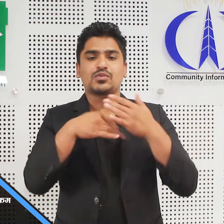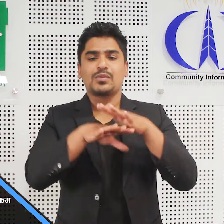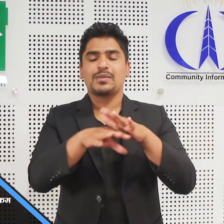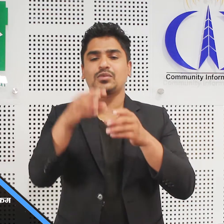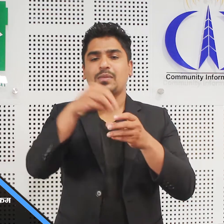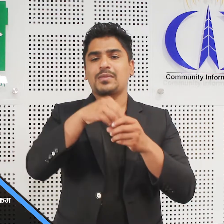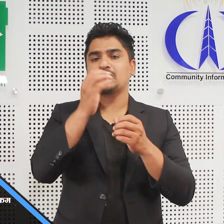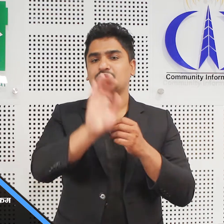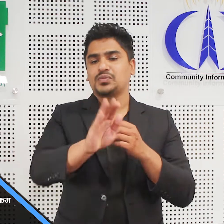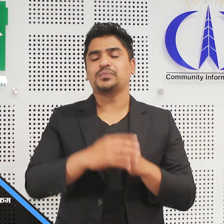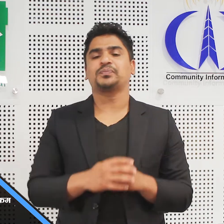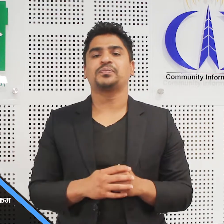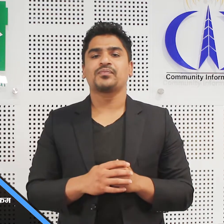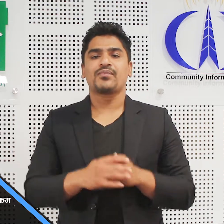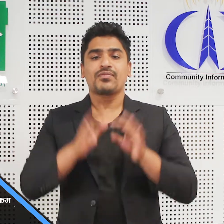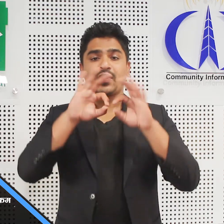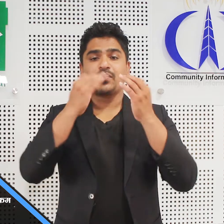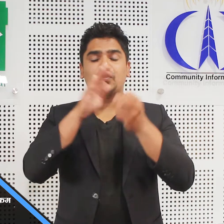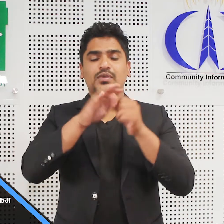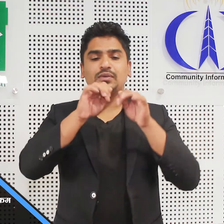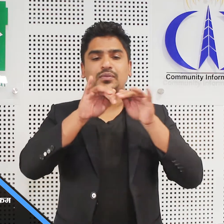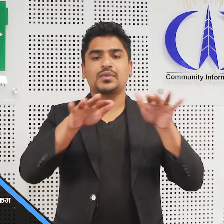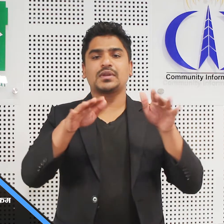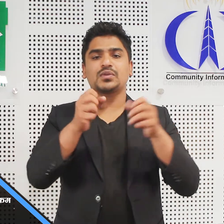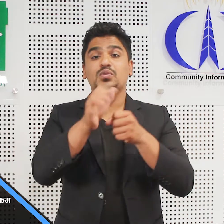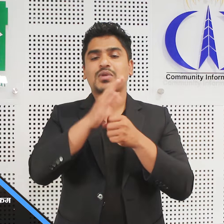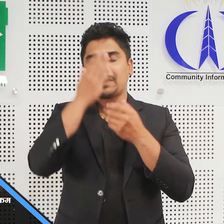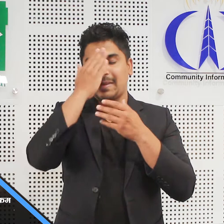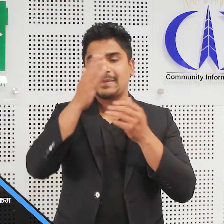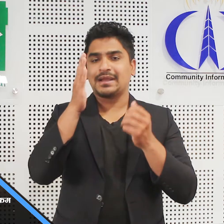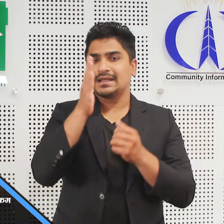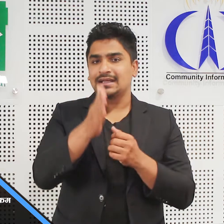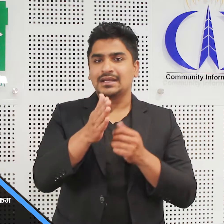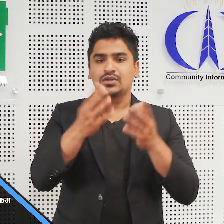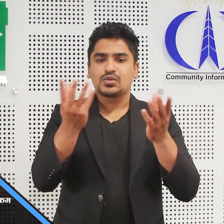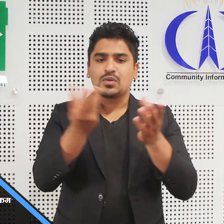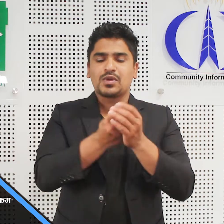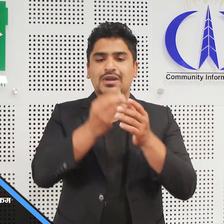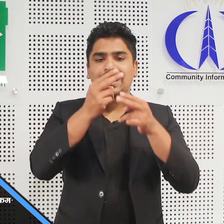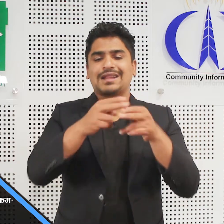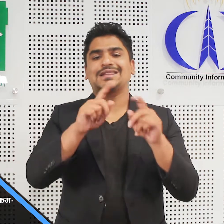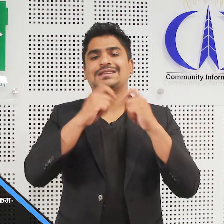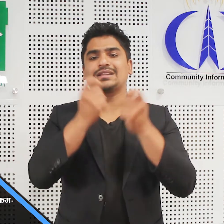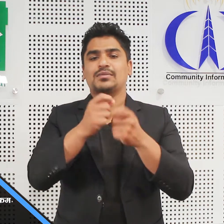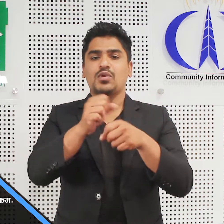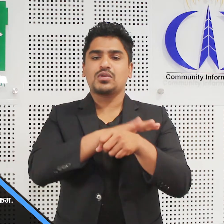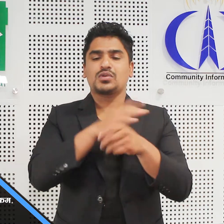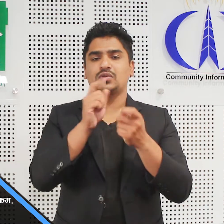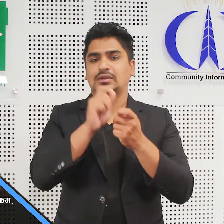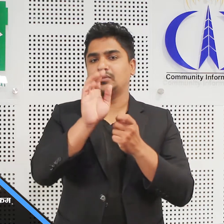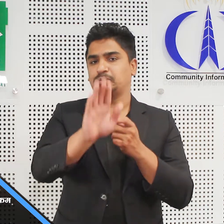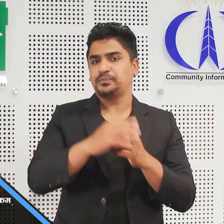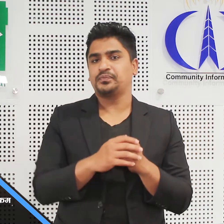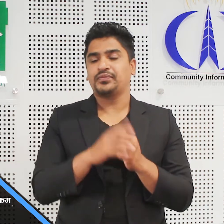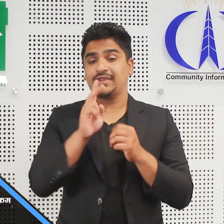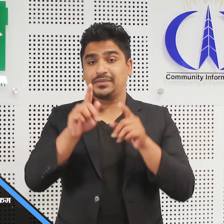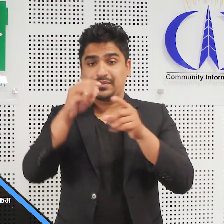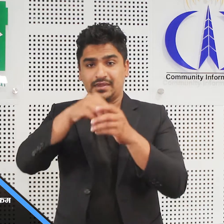गर्नेछौँ। विश्वव्यापी रूपमा फैलिएको कोरोना महामारीले समग्र आर्थिक क्षेत्रमा असर पारेको छ। त्यसमा पनि सानो